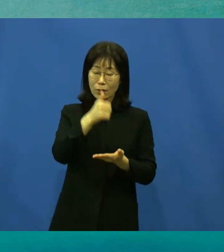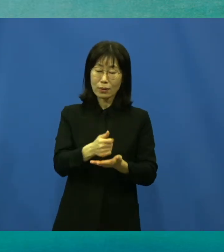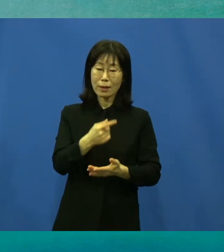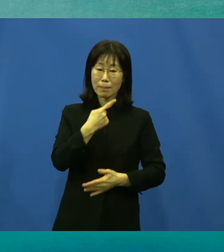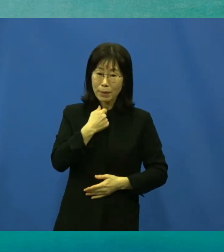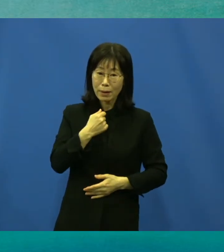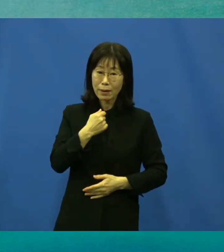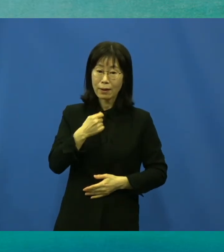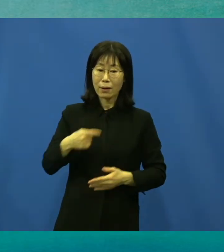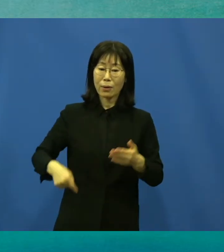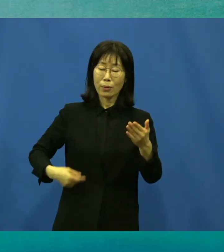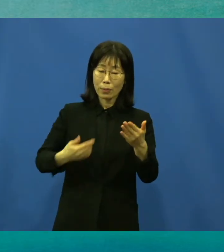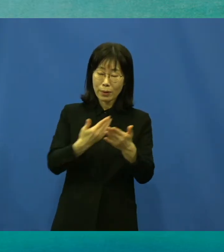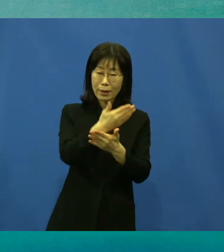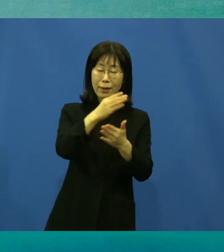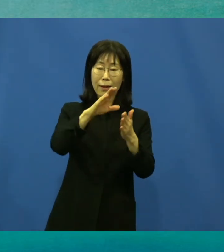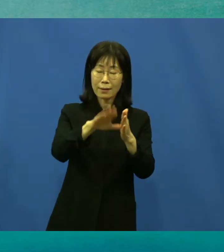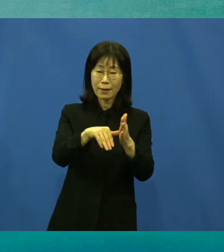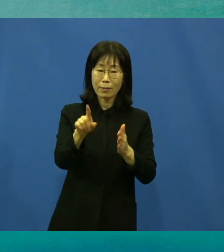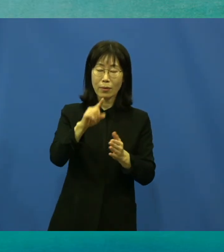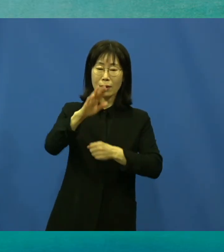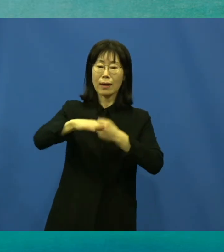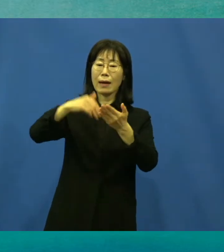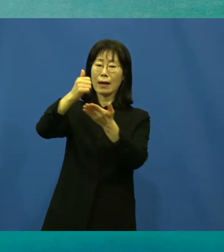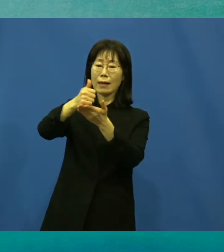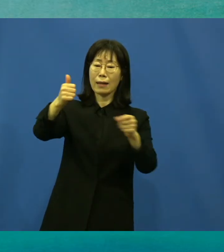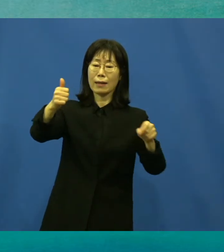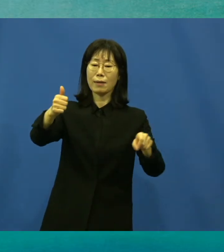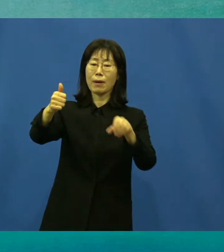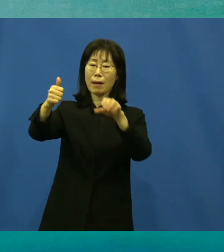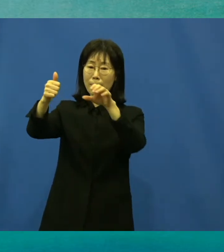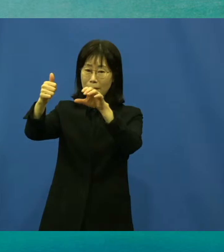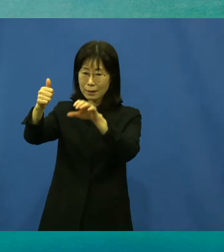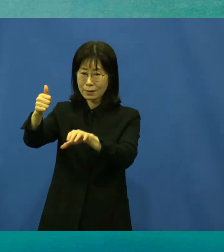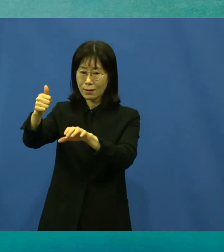어떤 죄이든지 그 죄는 하나님 앞에서 짓는 것입니다.